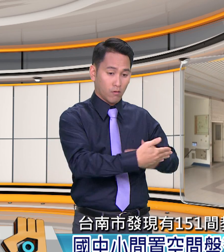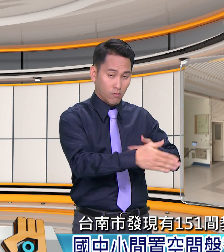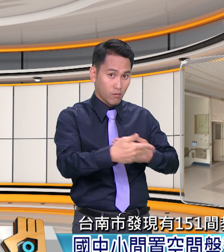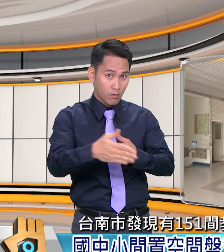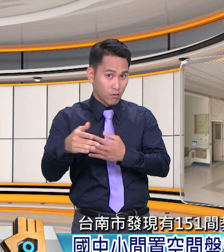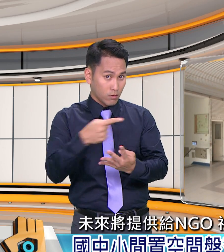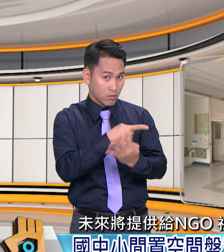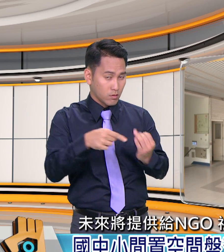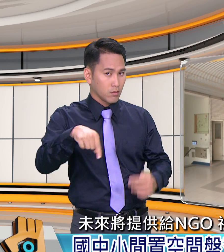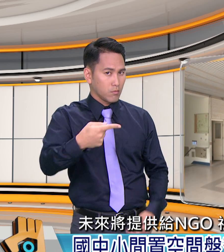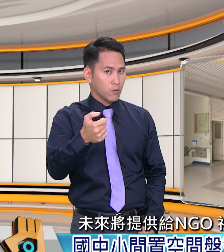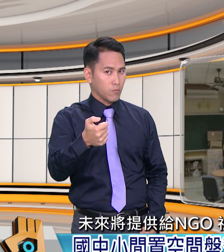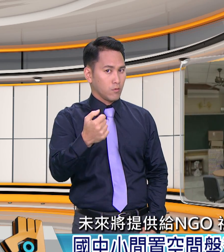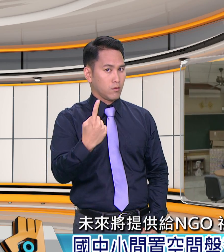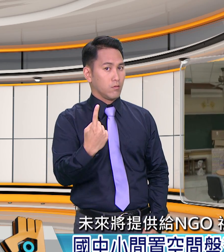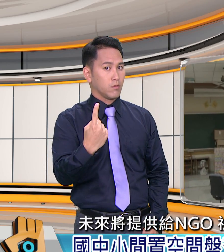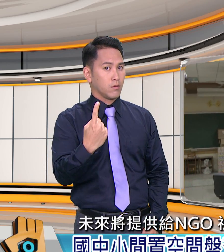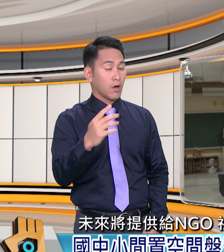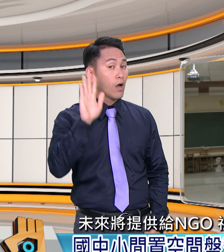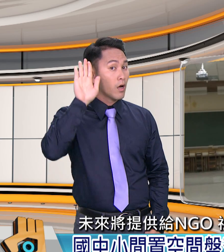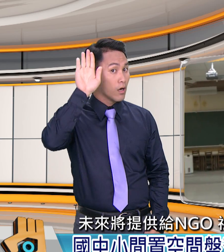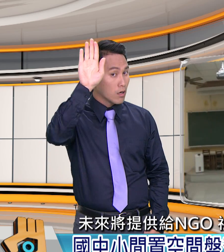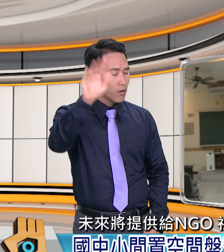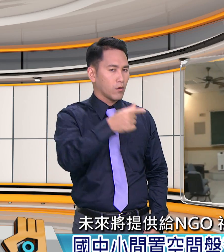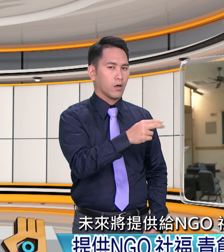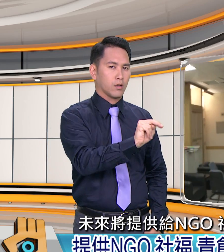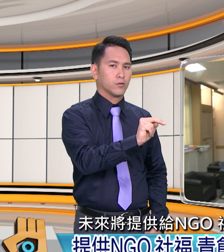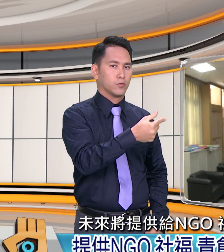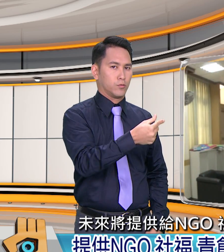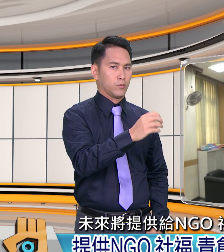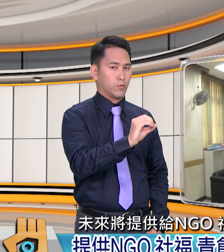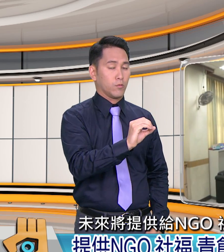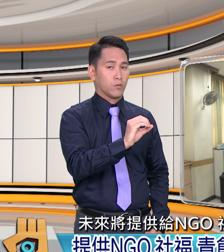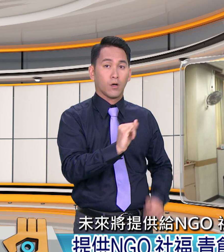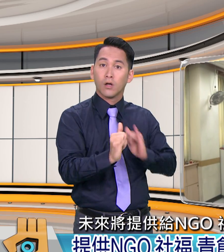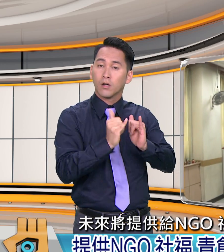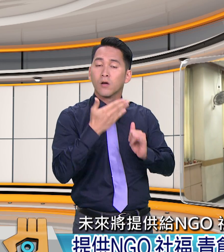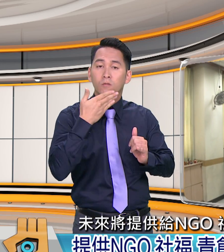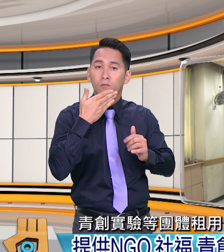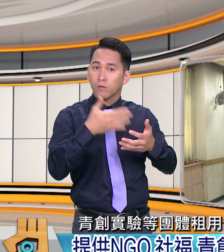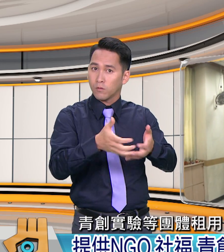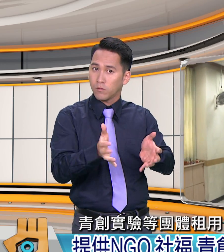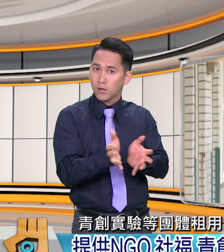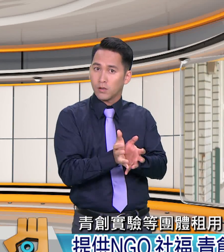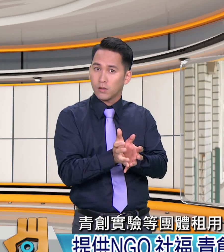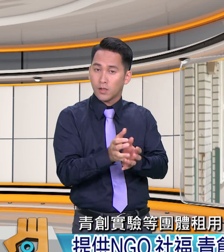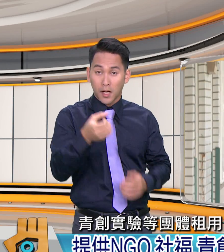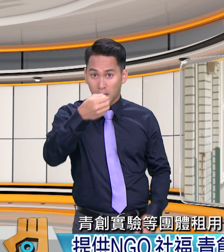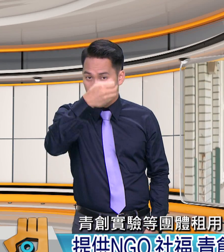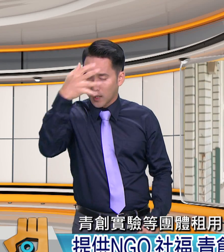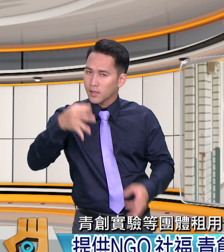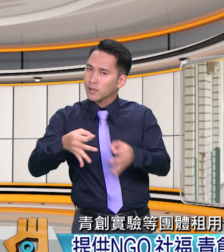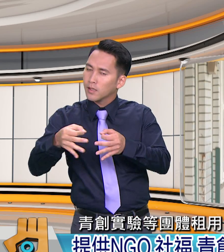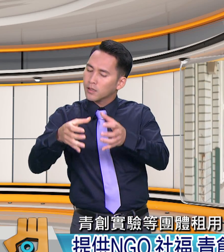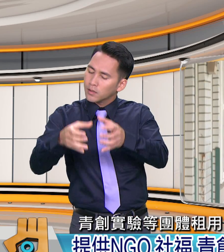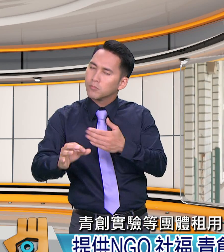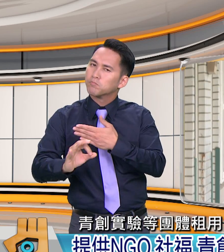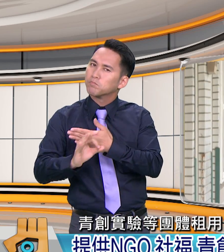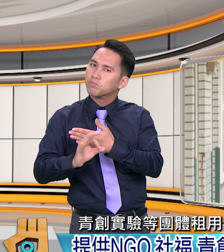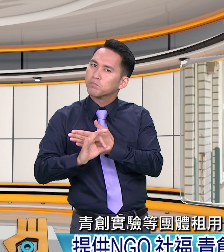用，未来将可以提供给 NGO、社福单位、青创实验等团体来租